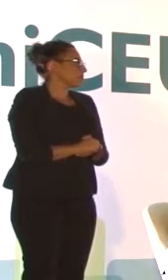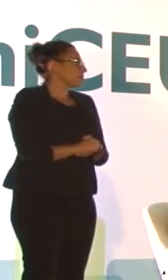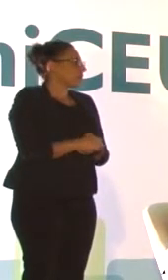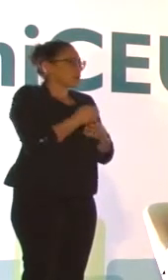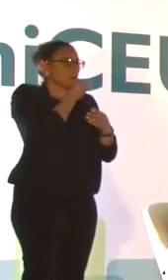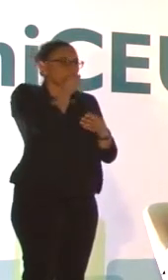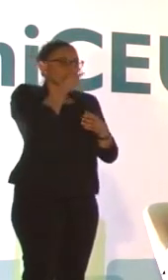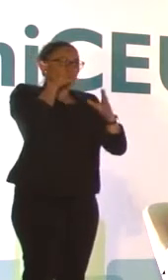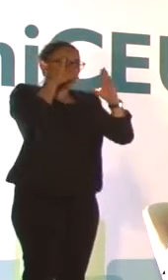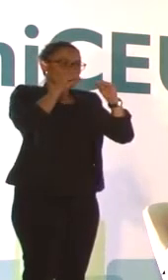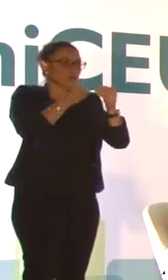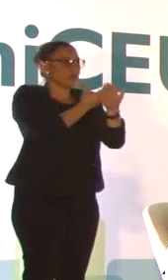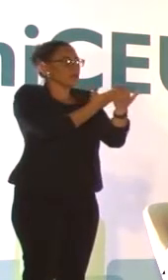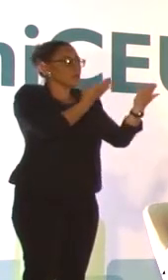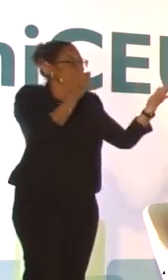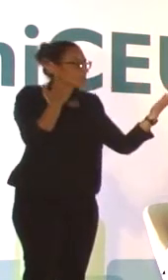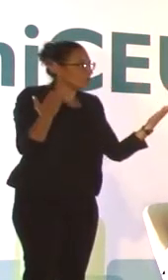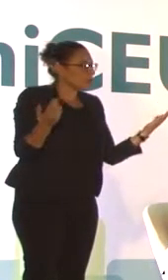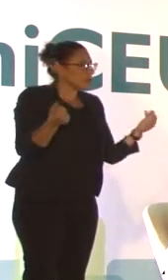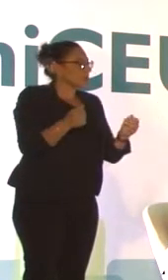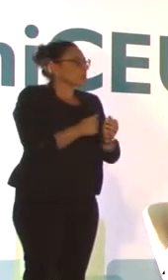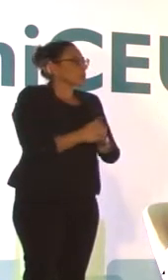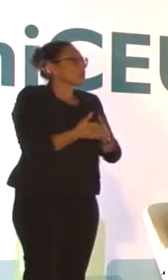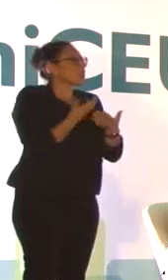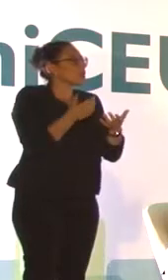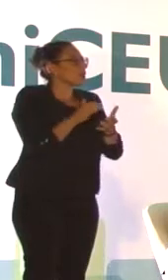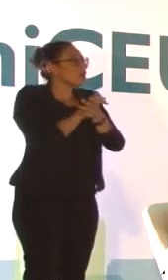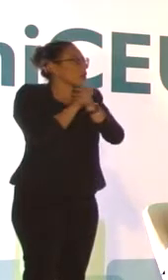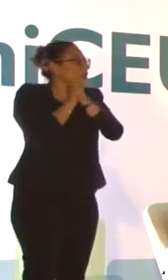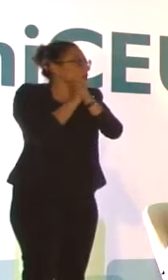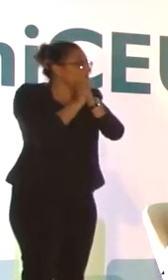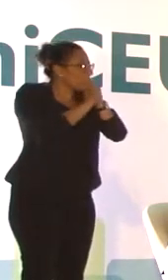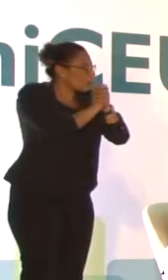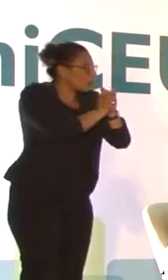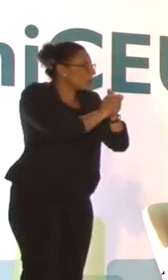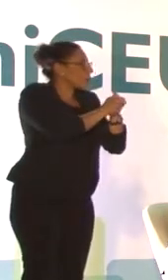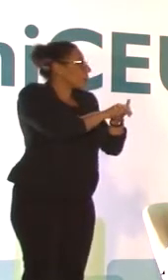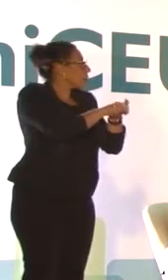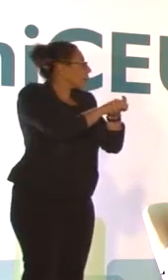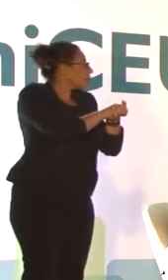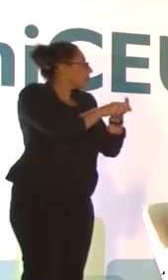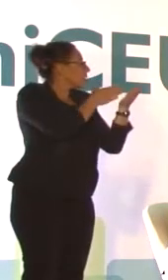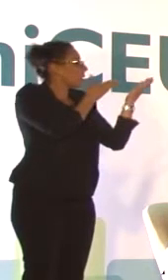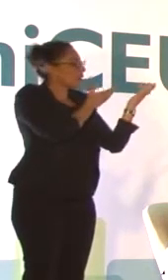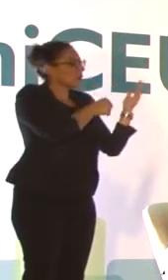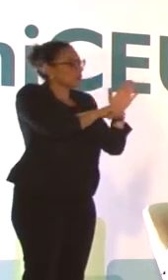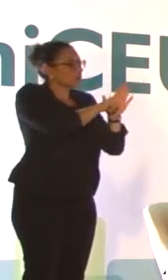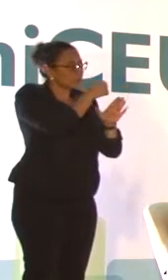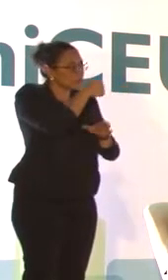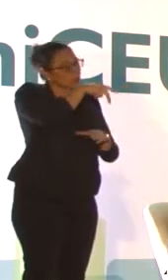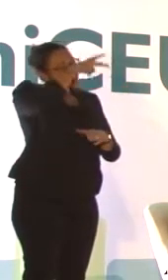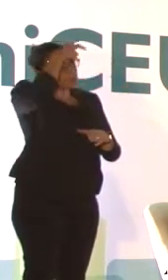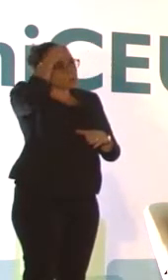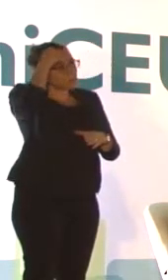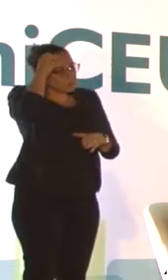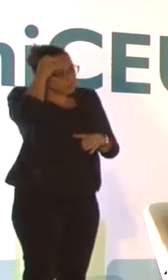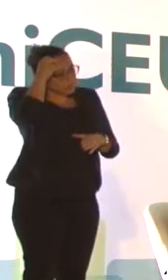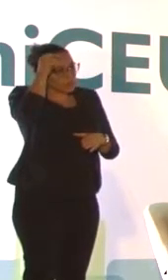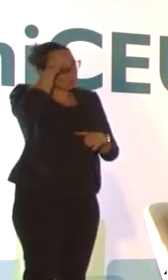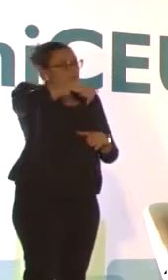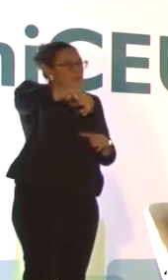Boa noite a todos. Eu quero inicialmente cumprimentar o excelentíssimo senhor prefeito